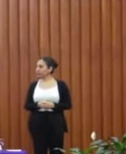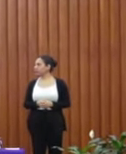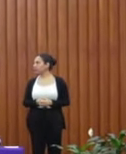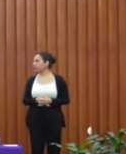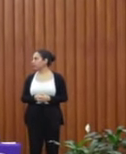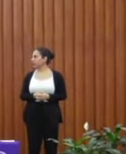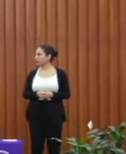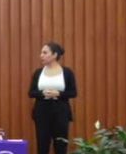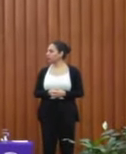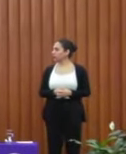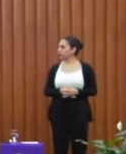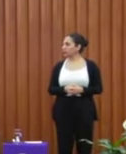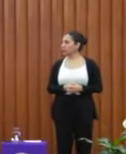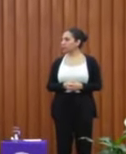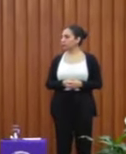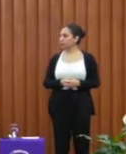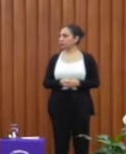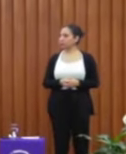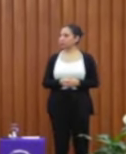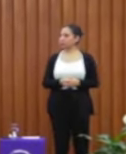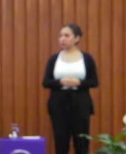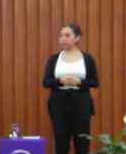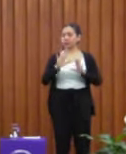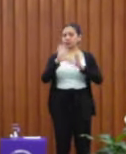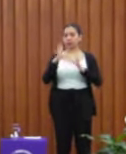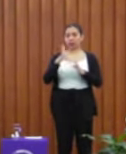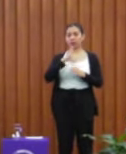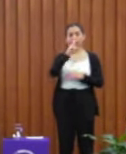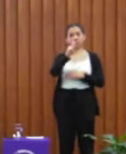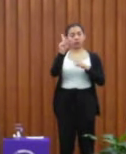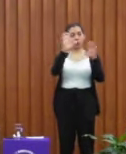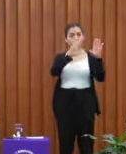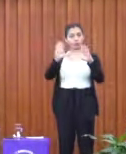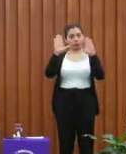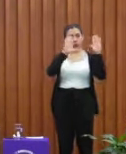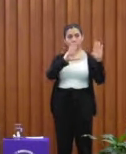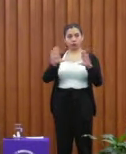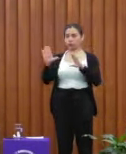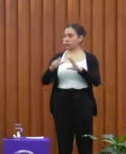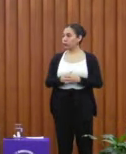entonces me dicen que por aquí lo avanzo, ya está la presentación por ahí.